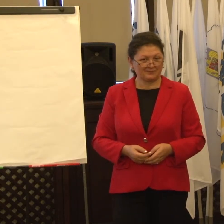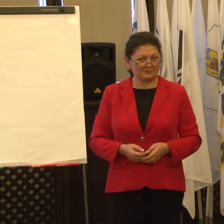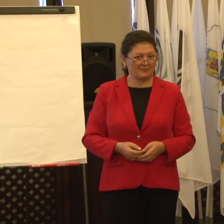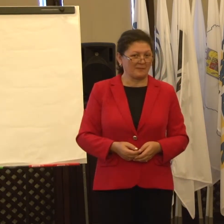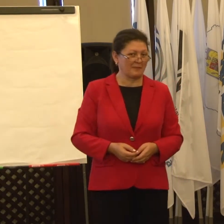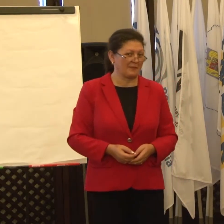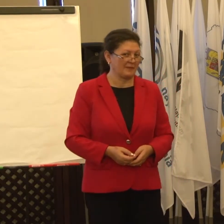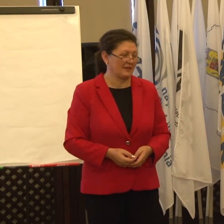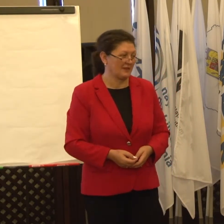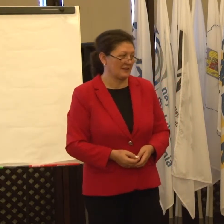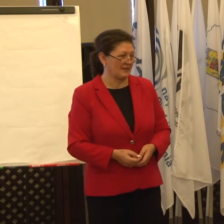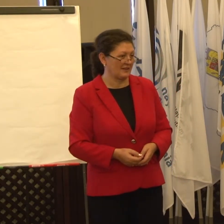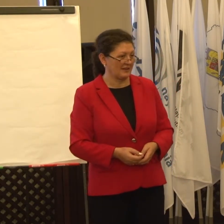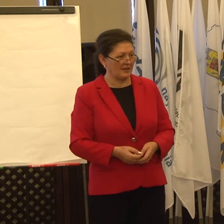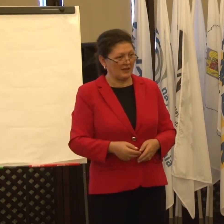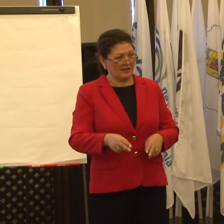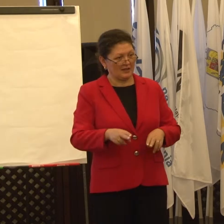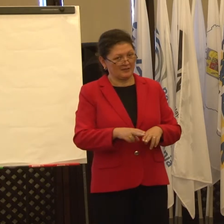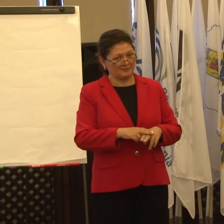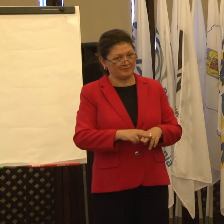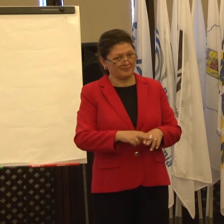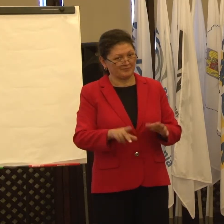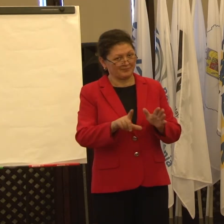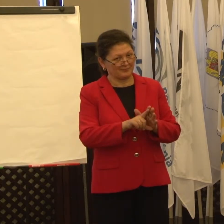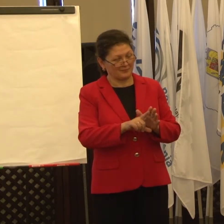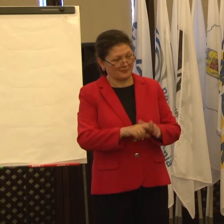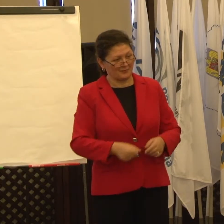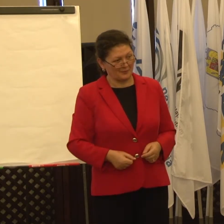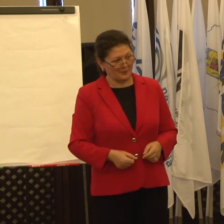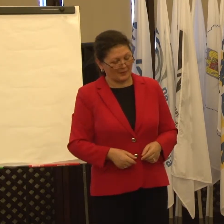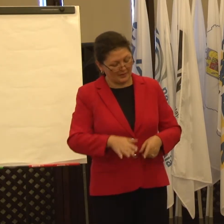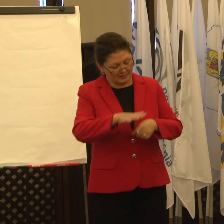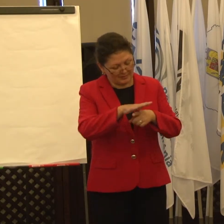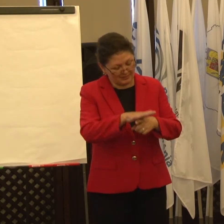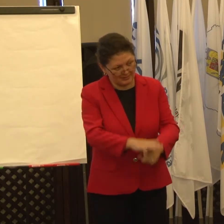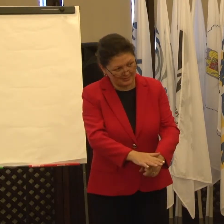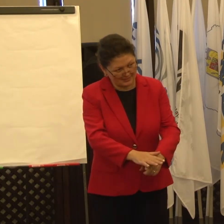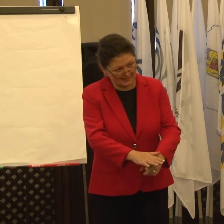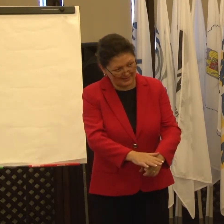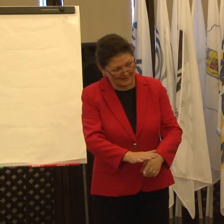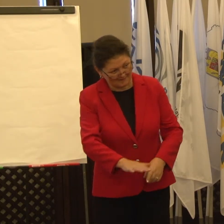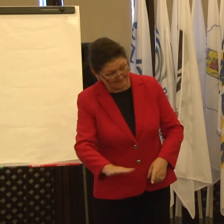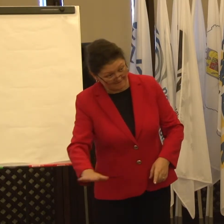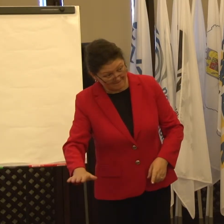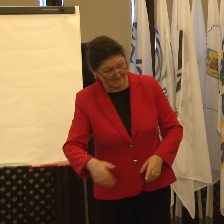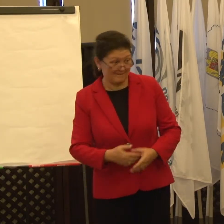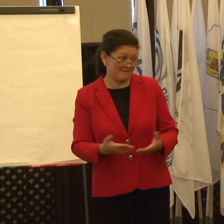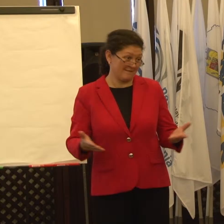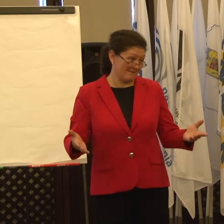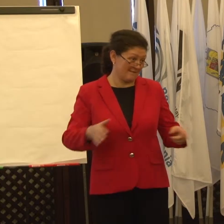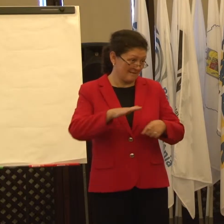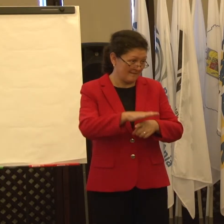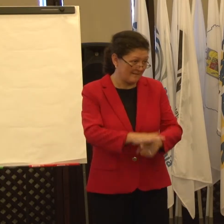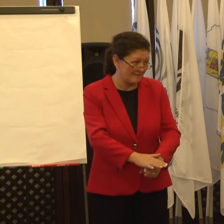anumită vârstă, și iată cum, prin lege, noi discriminăm în continuare copiii